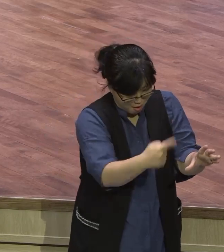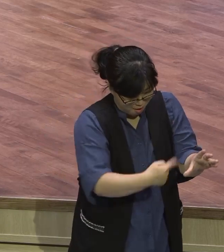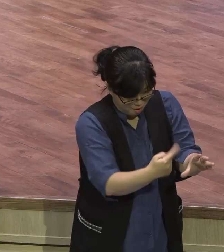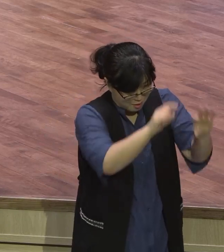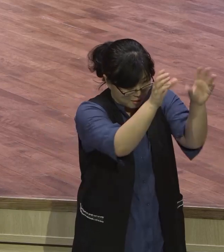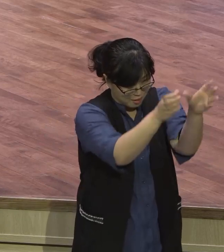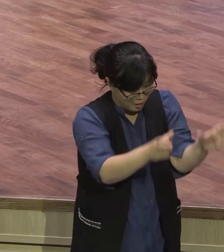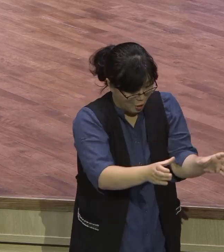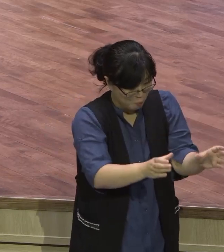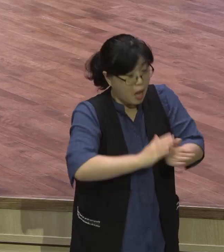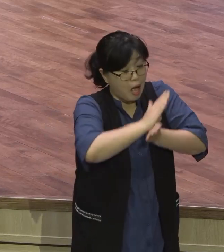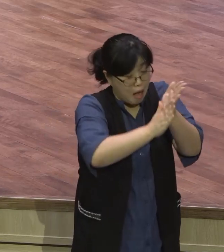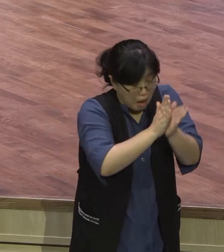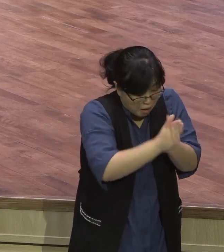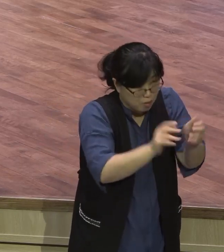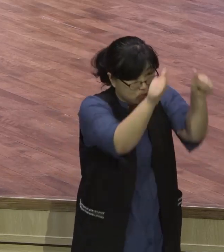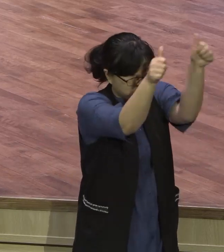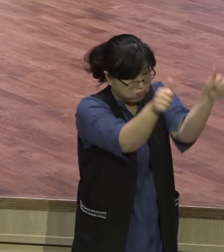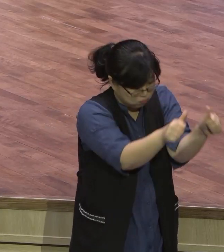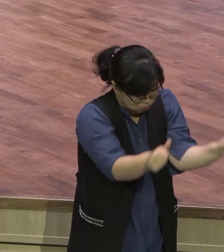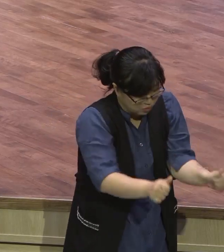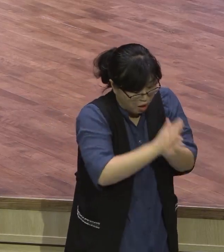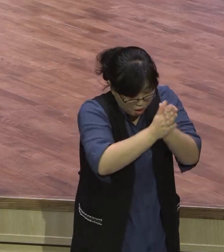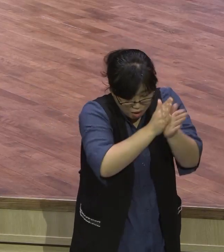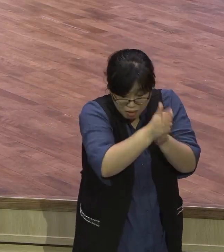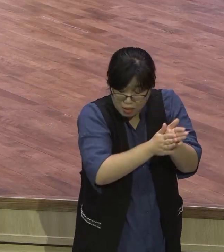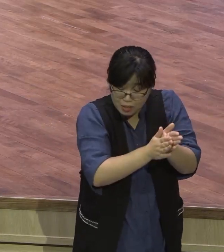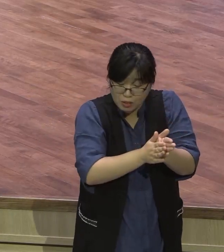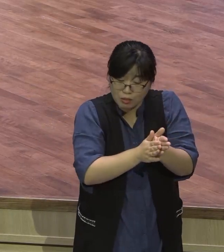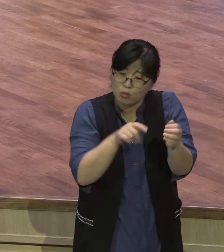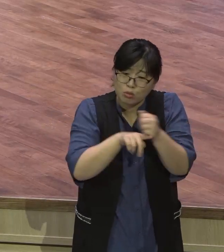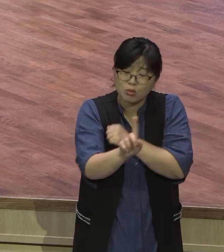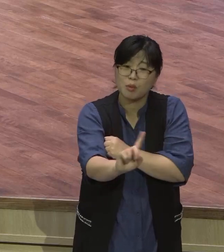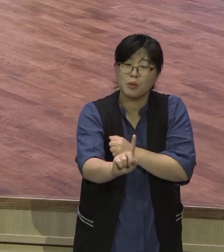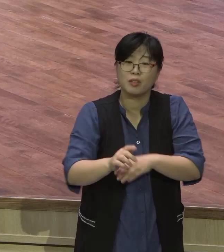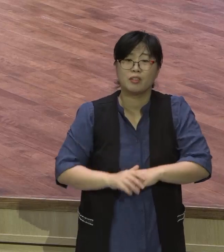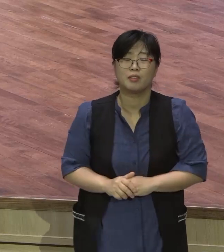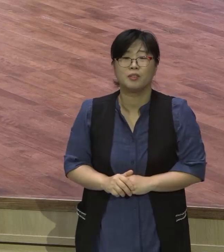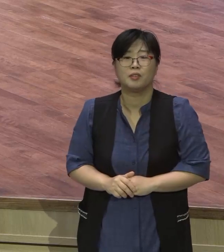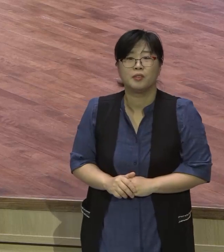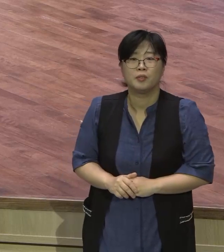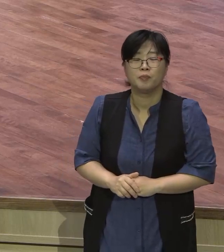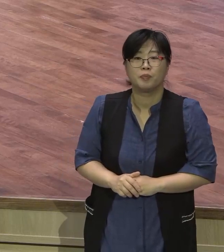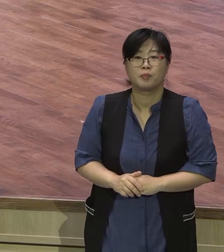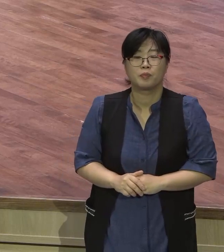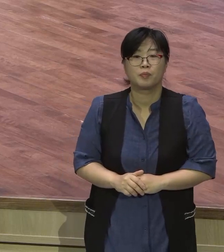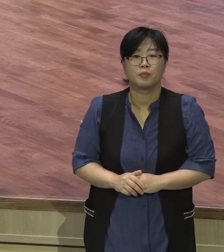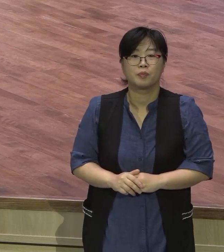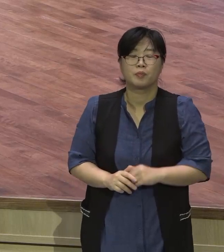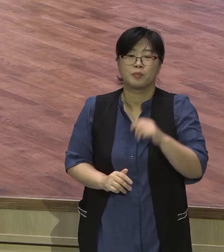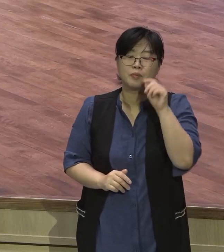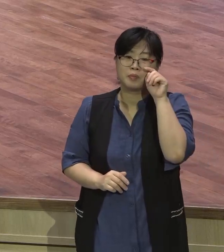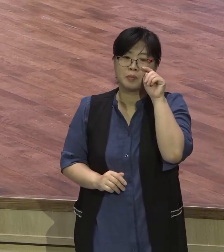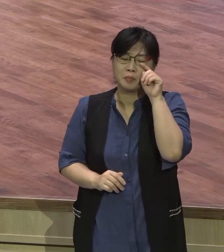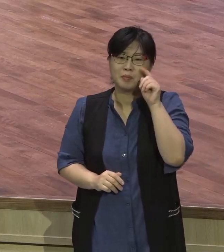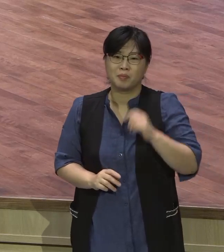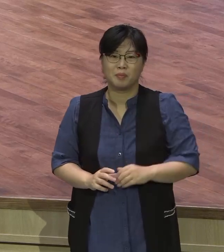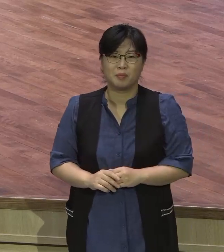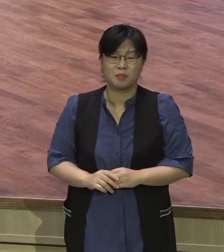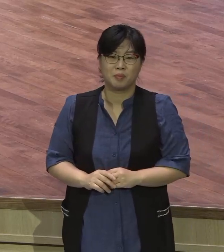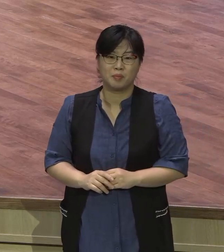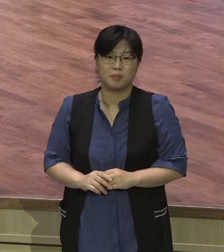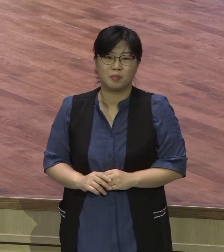가보면 우상이 그냥 지금도 봐도 우상을 만든 가보면 돌